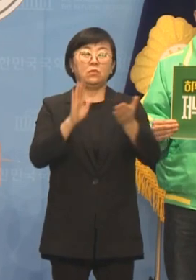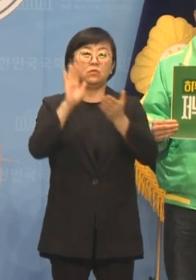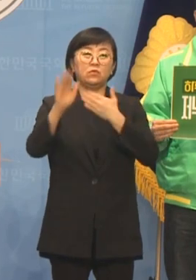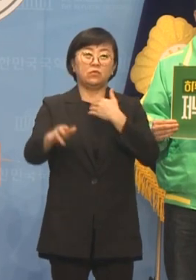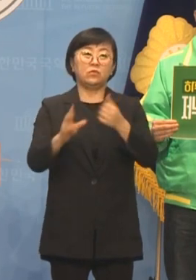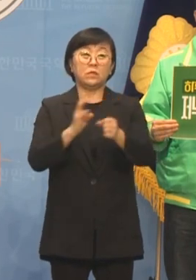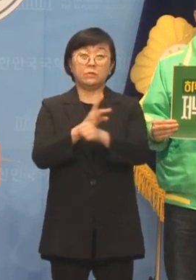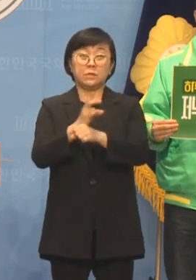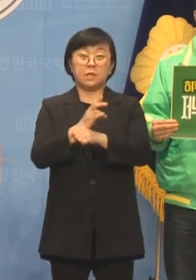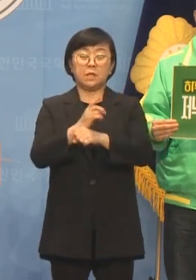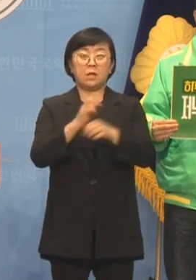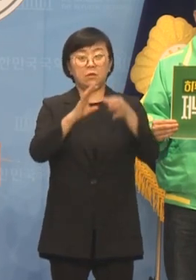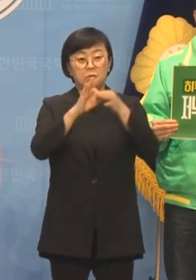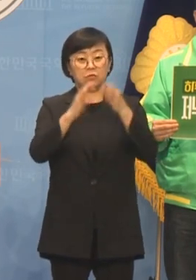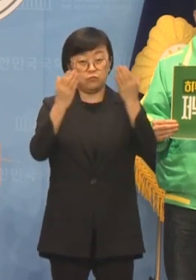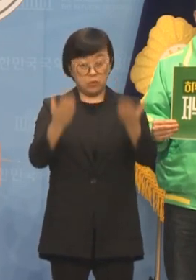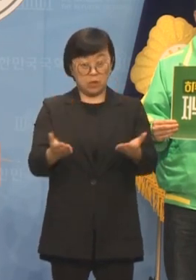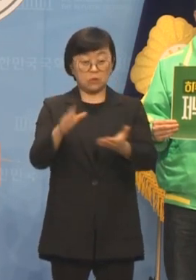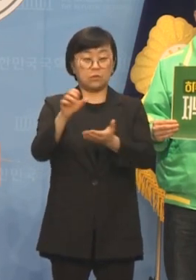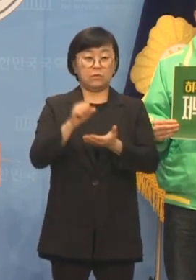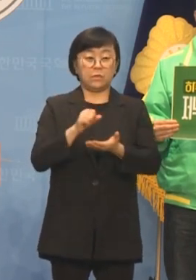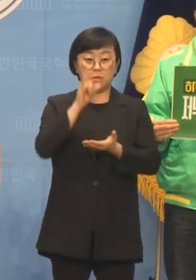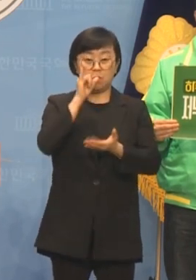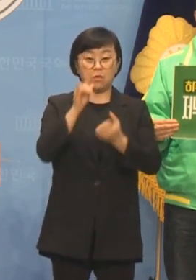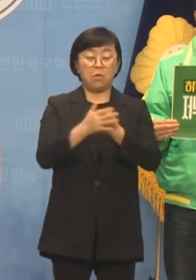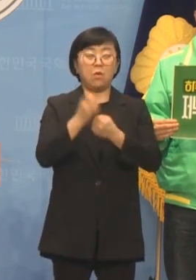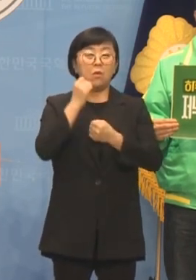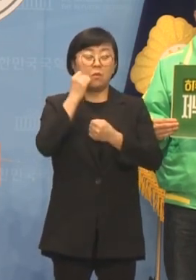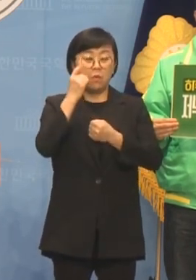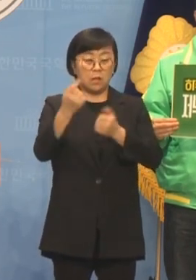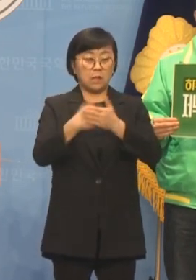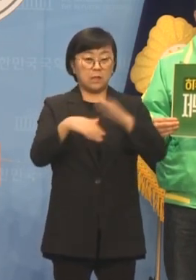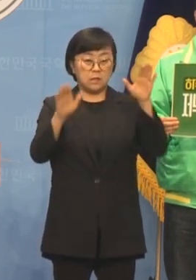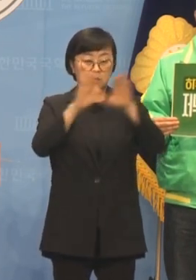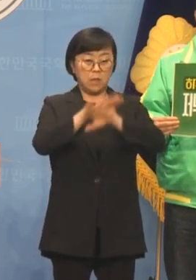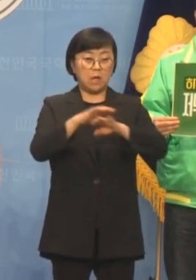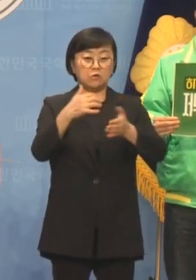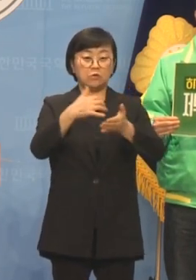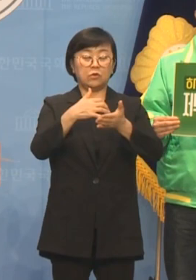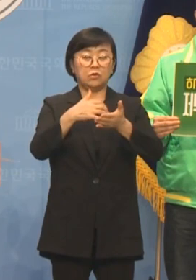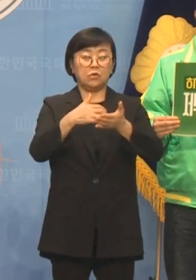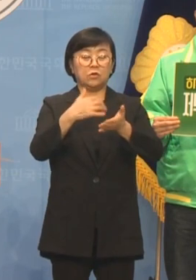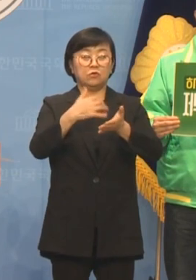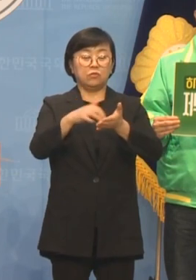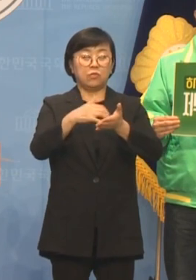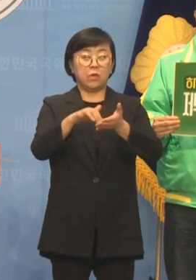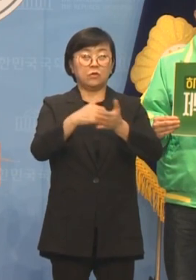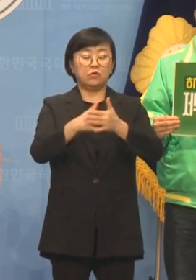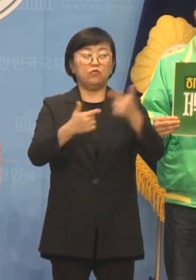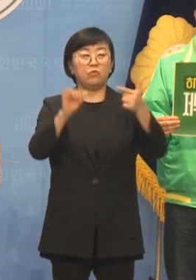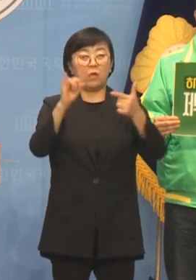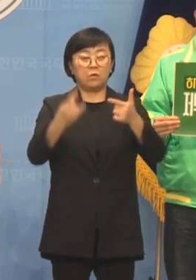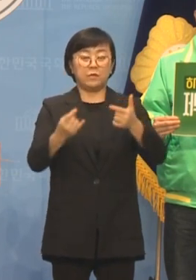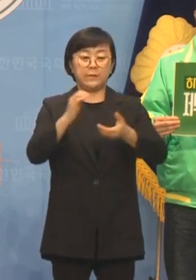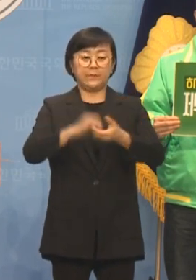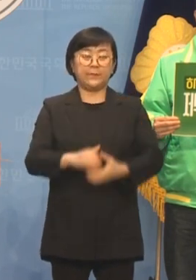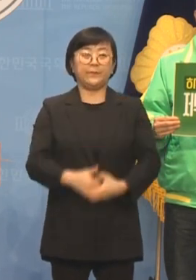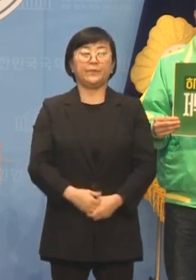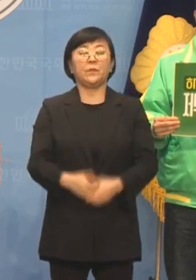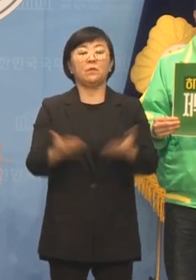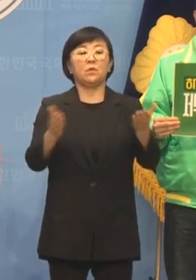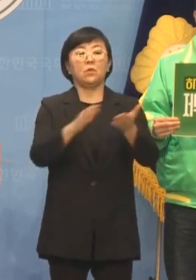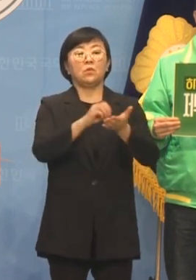24시간 연속 휴게를 도입하고 월간노동 횟수를 6회 이하로 제안하겠습니다 이미